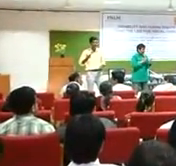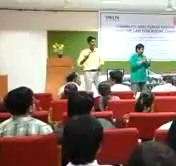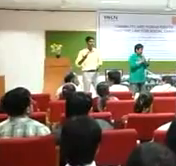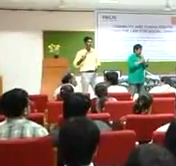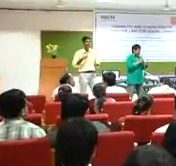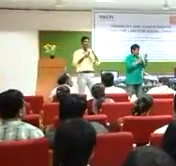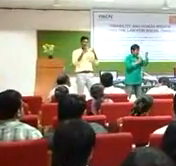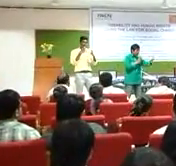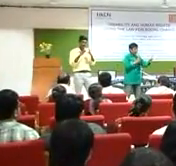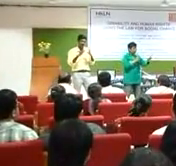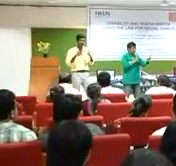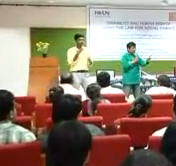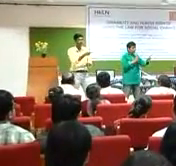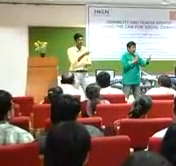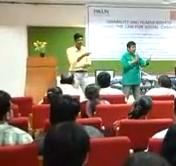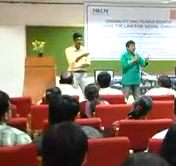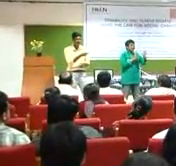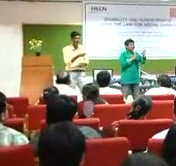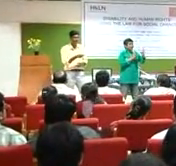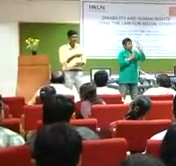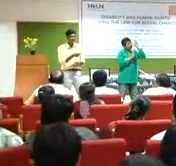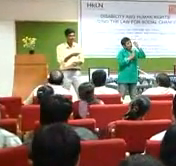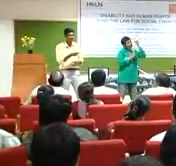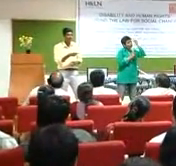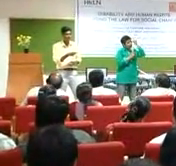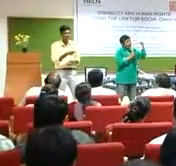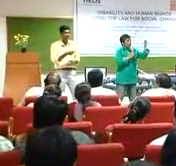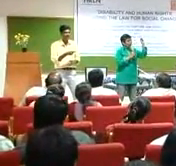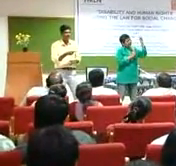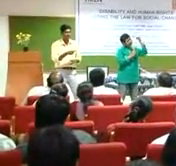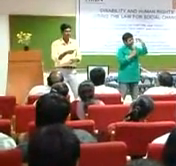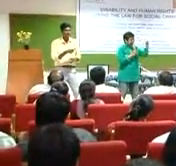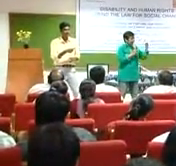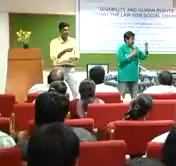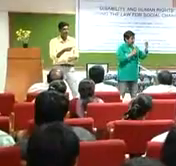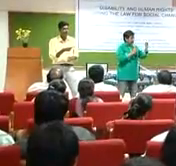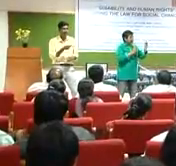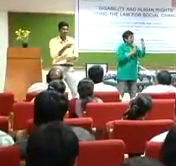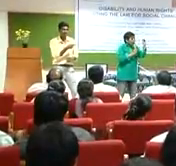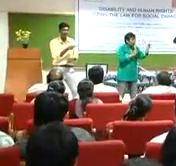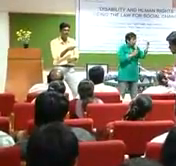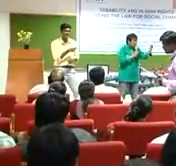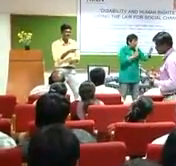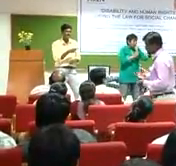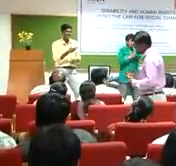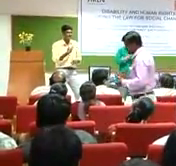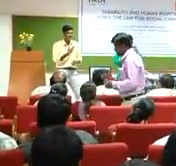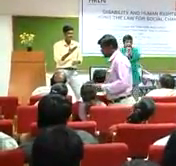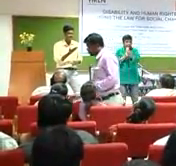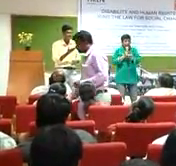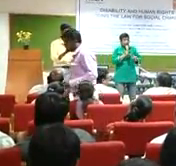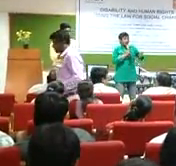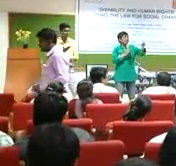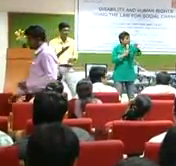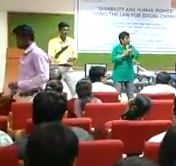का बारे में बात कर रहे हैं, आपका आर्ग्यूमेंट होगा कि बुद्धांक जो है वो हम लोगों